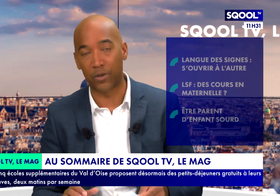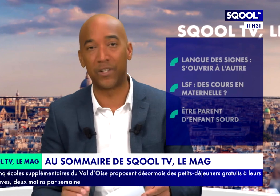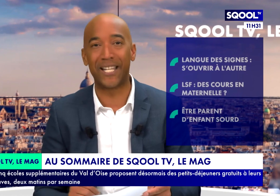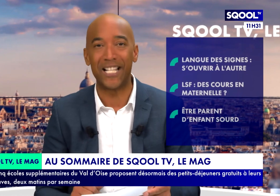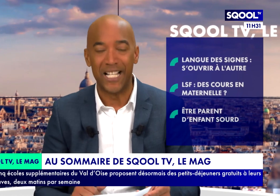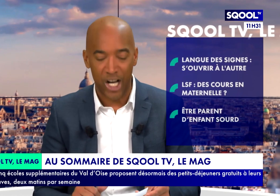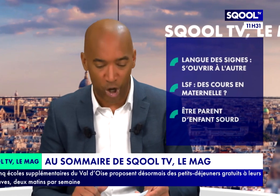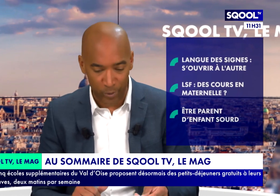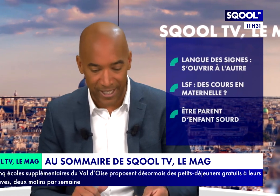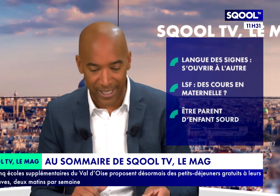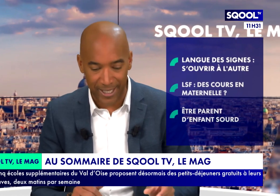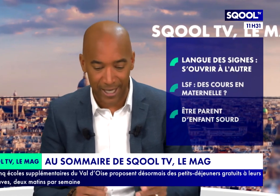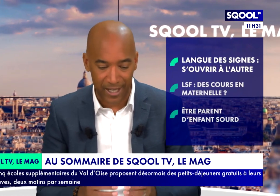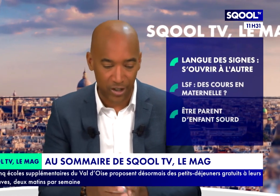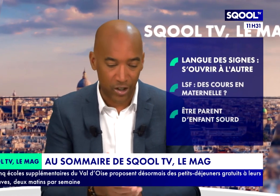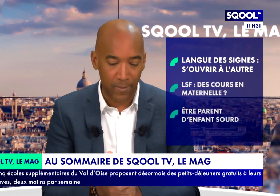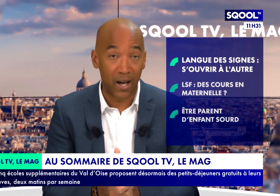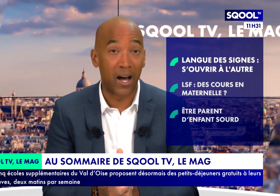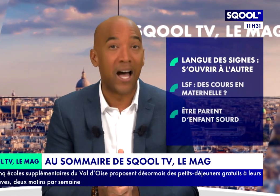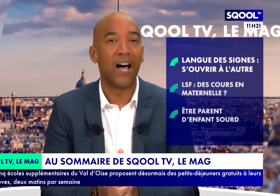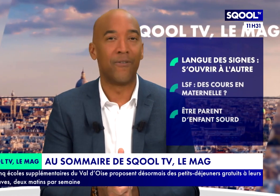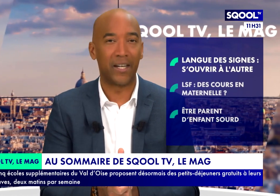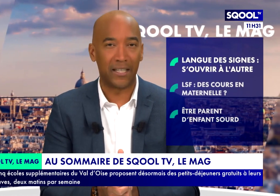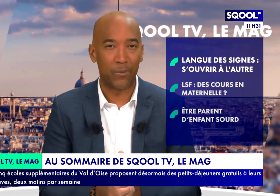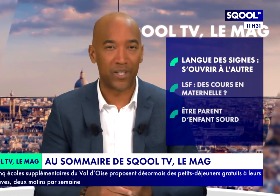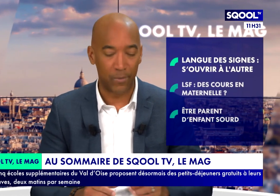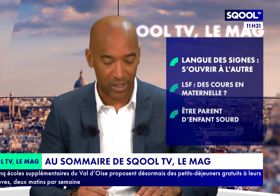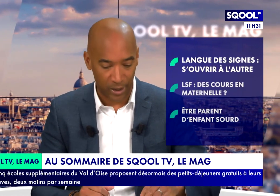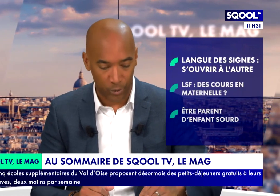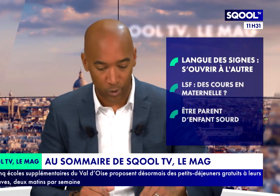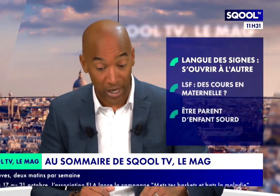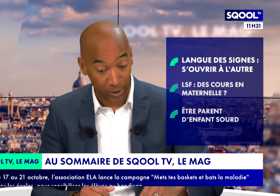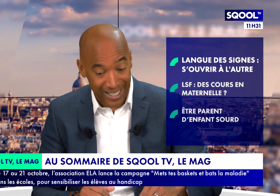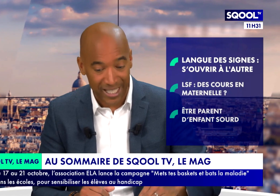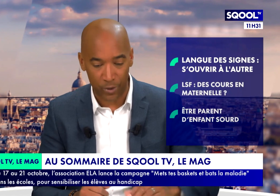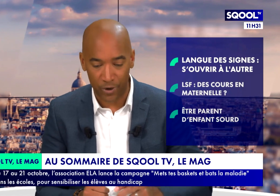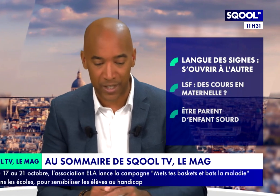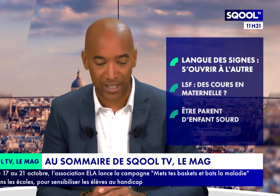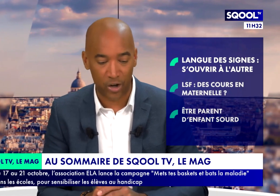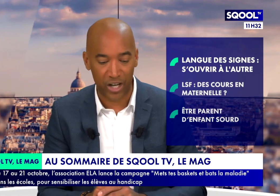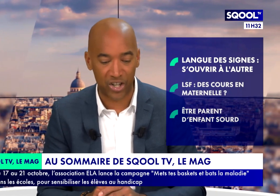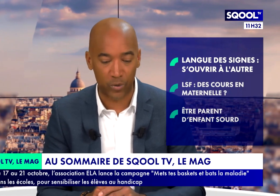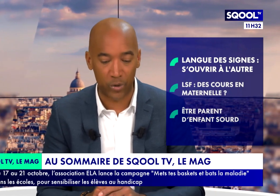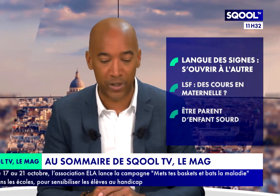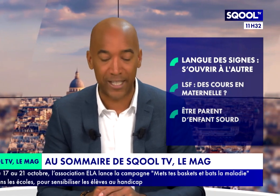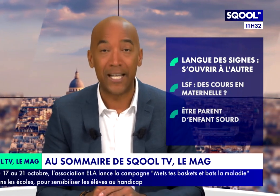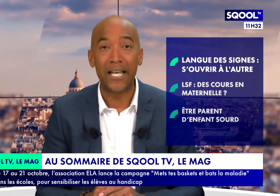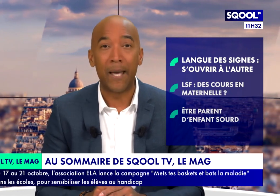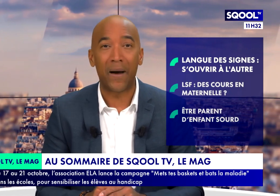officielle, en 2005, elle résonne comme un véritable symbole d'inclusion. La langue des signes française est un langage gestuel utilisé par les